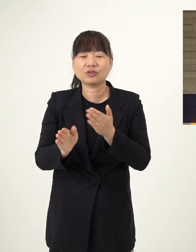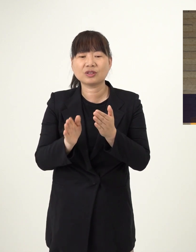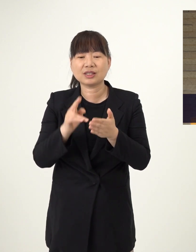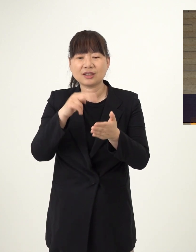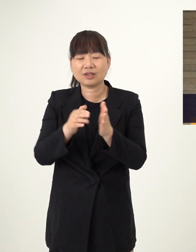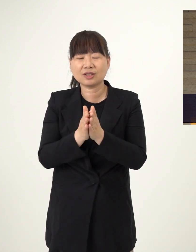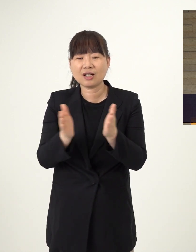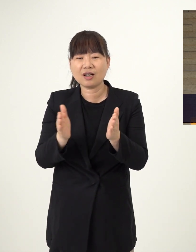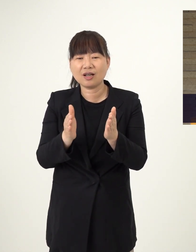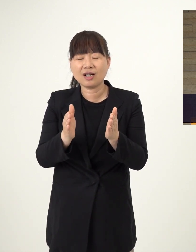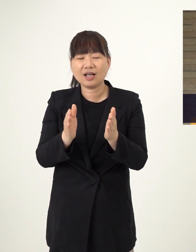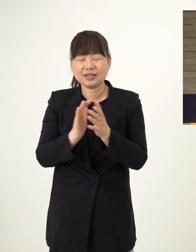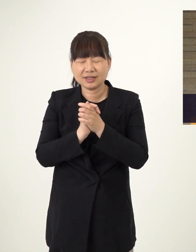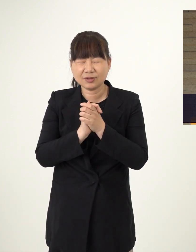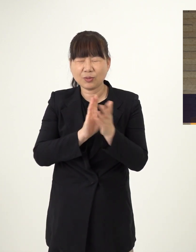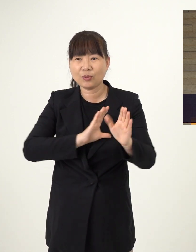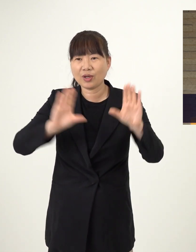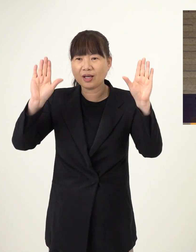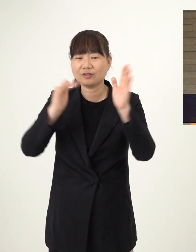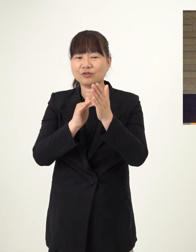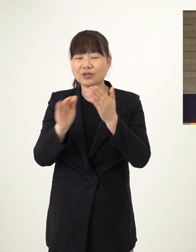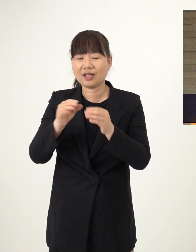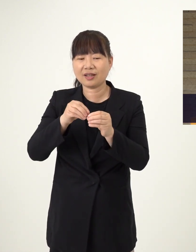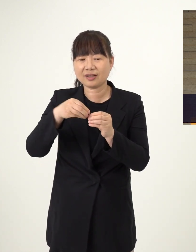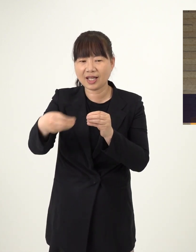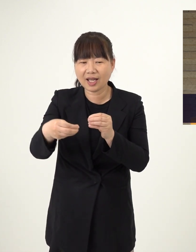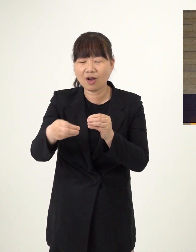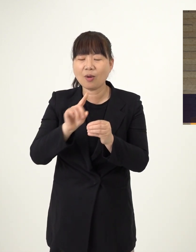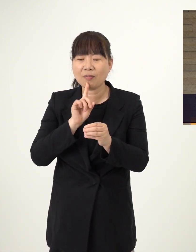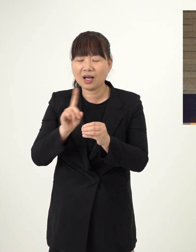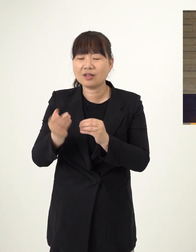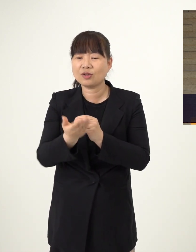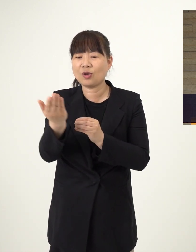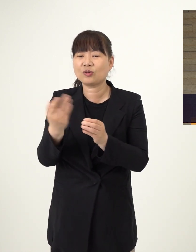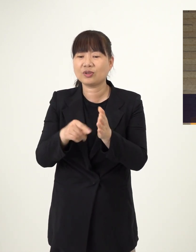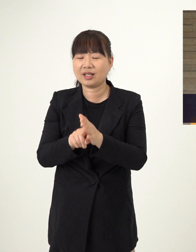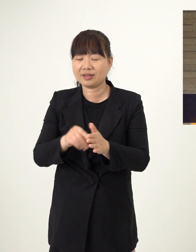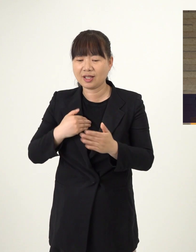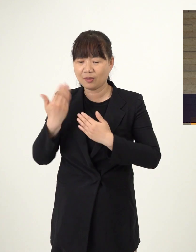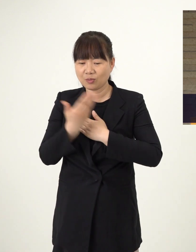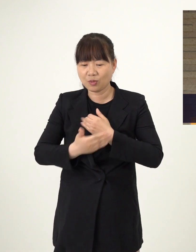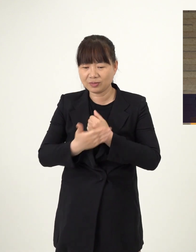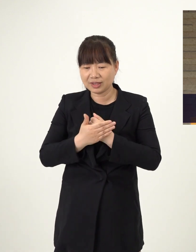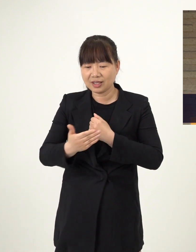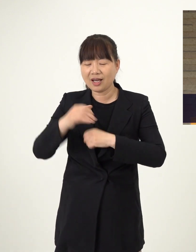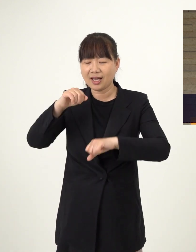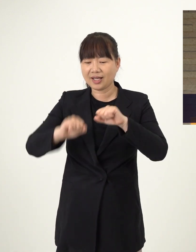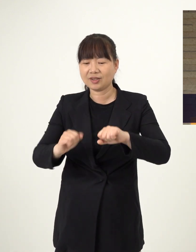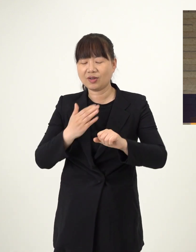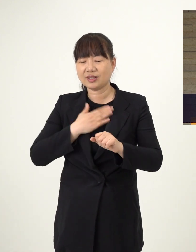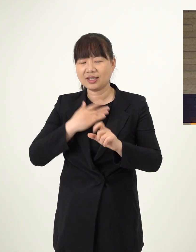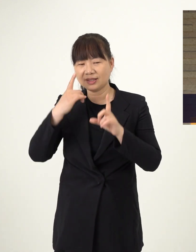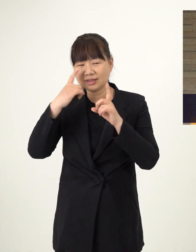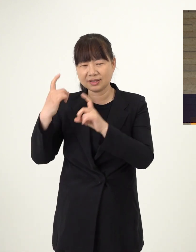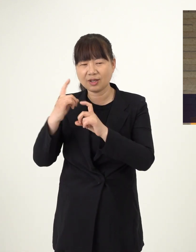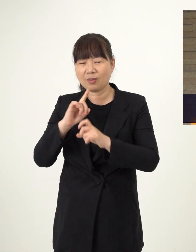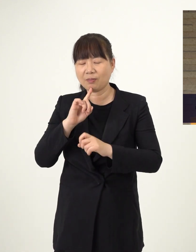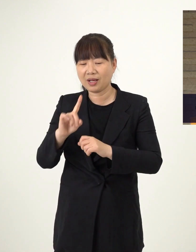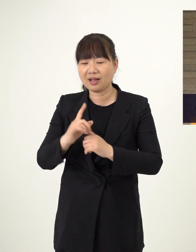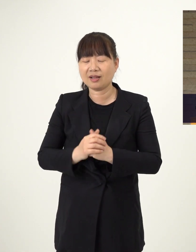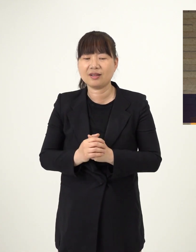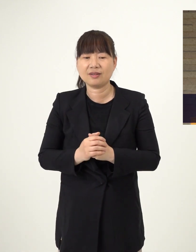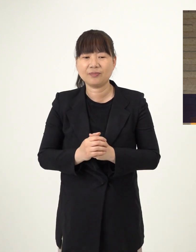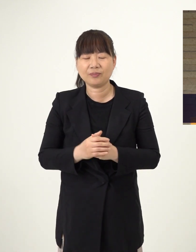시작. 축사하시고 떼어 이르시되 이것은 너희를 위하는 내 몸이니 이것을 행하여 나를 기념하라 하시고.